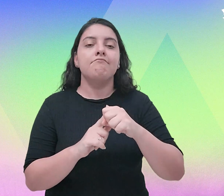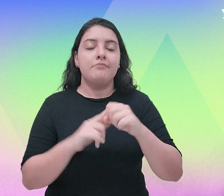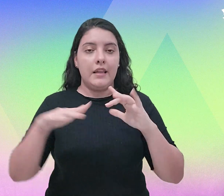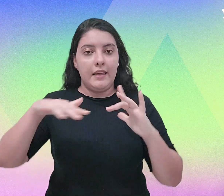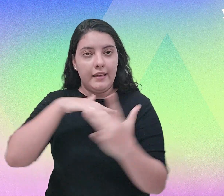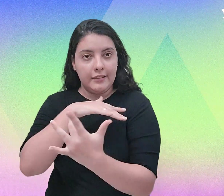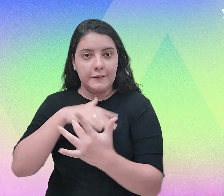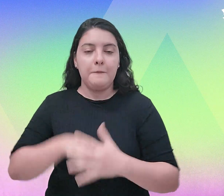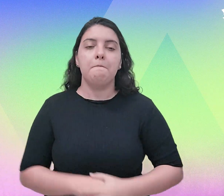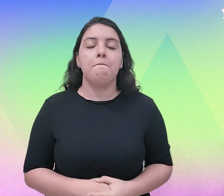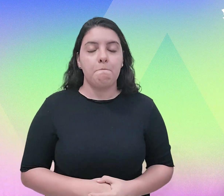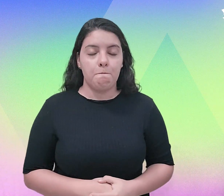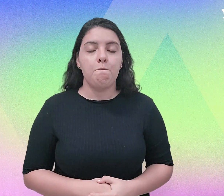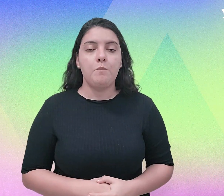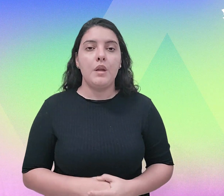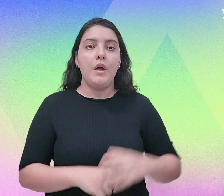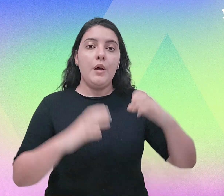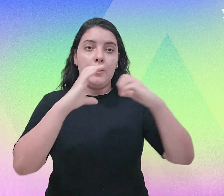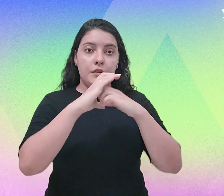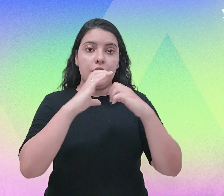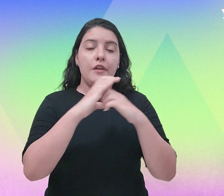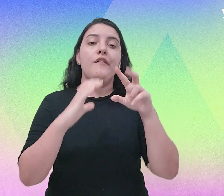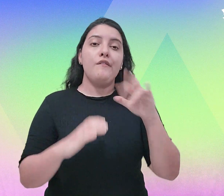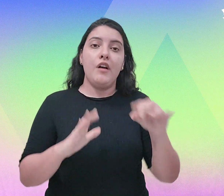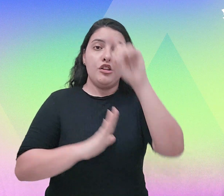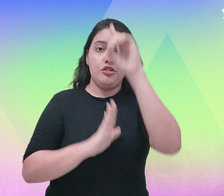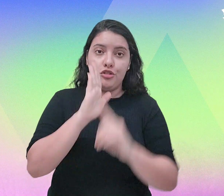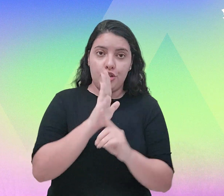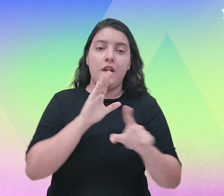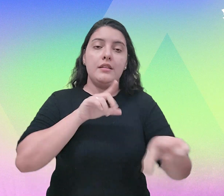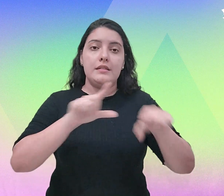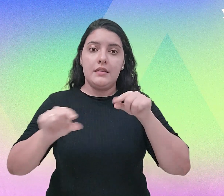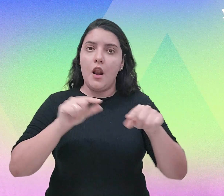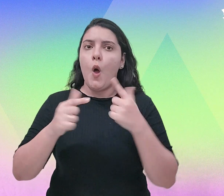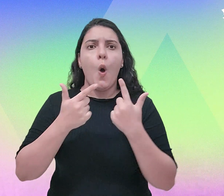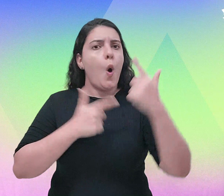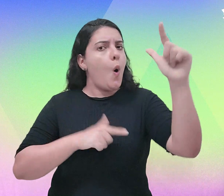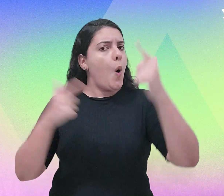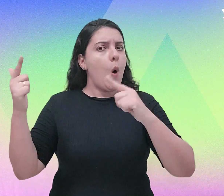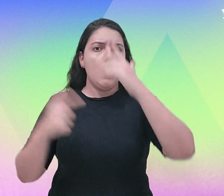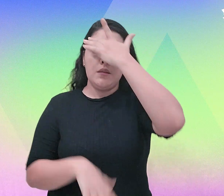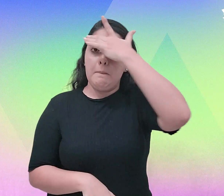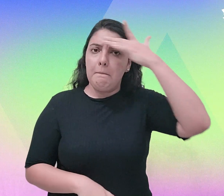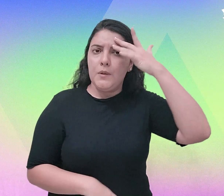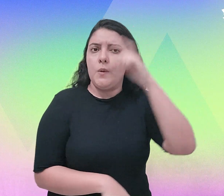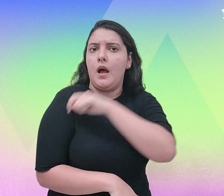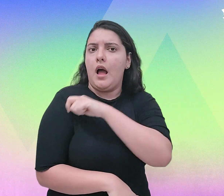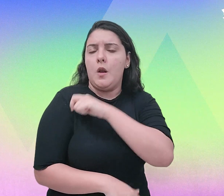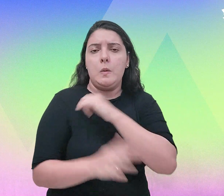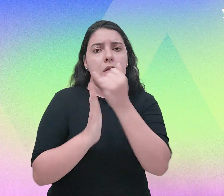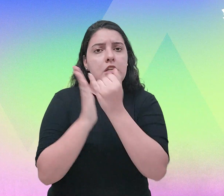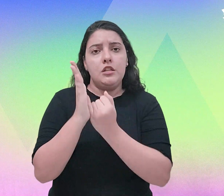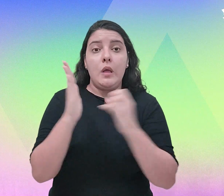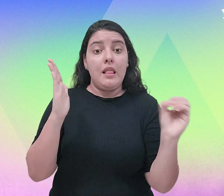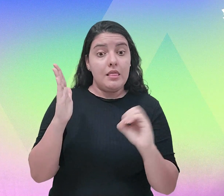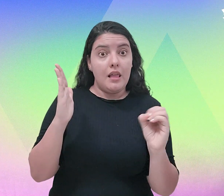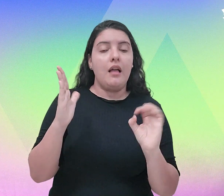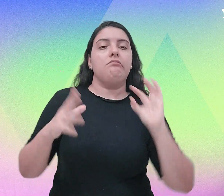o Centro Cultural Bom Jardim reserva-se o direito de selecionar outros e outras alunos e alunas não inscritos nesta chamada pública